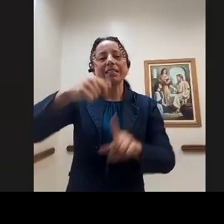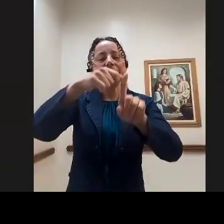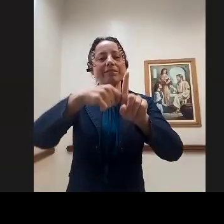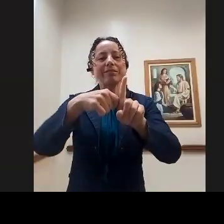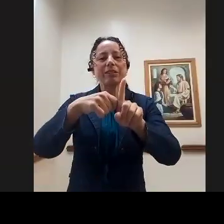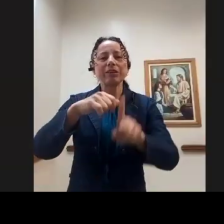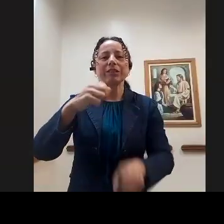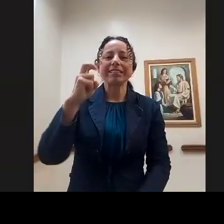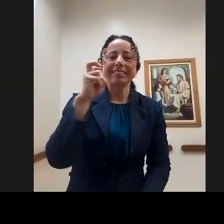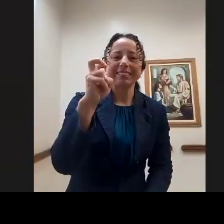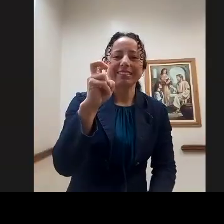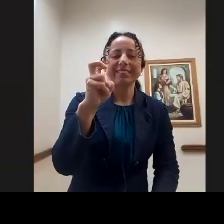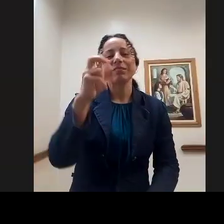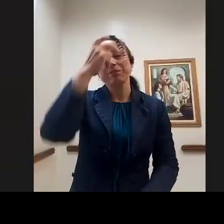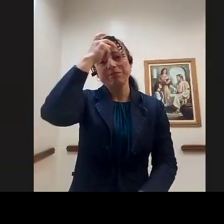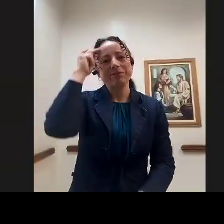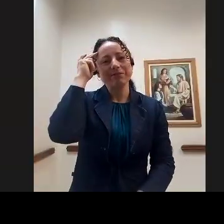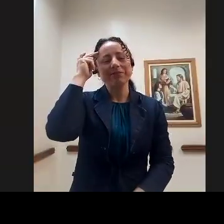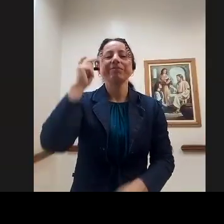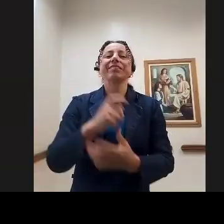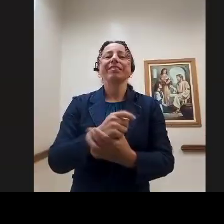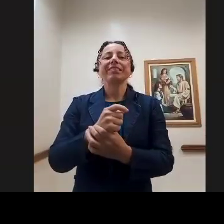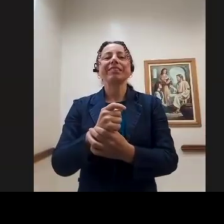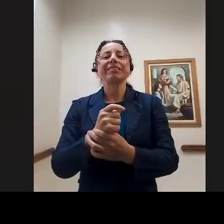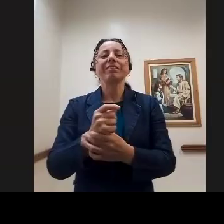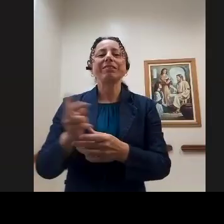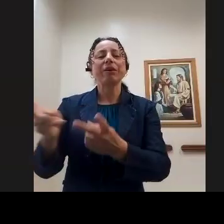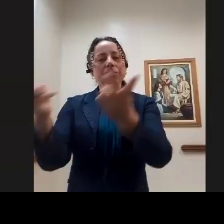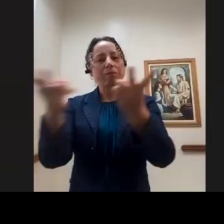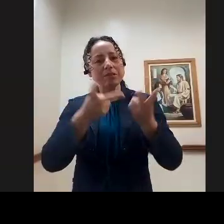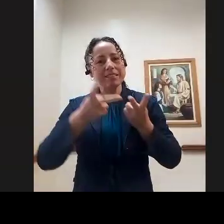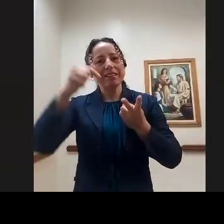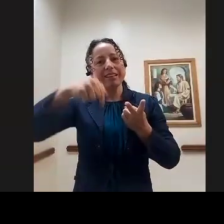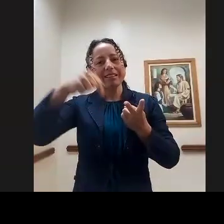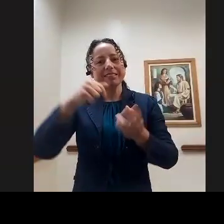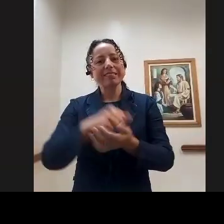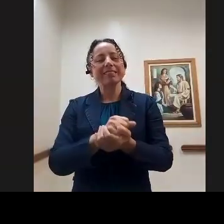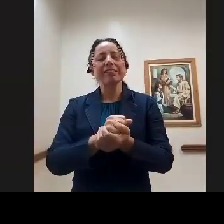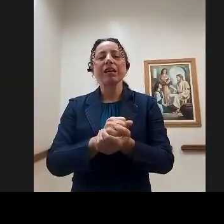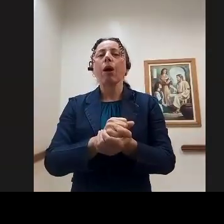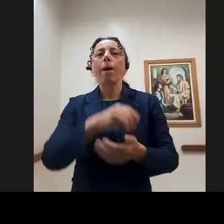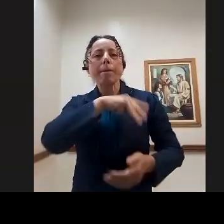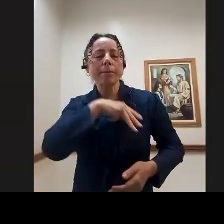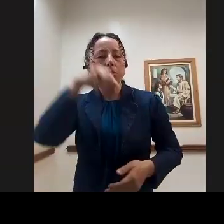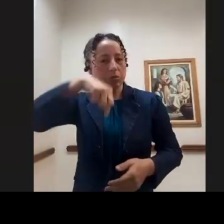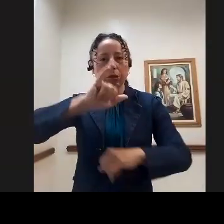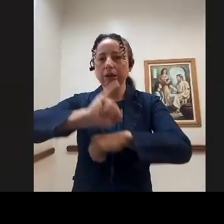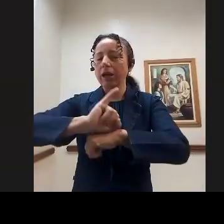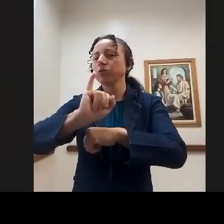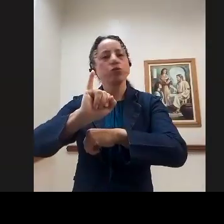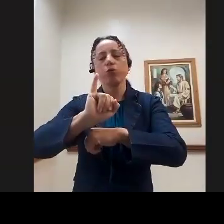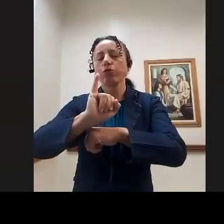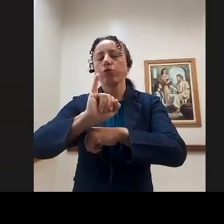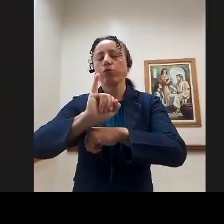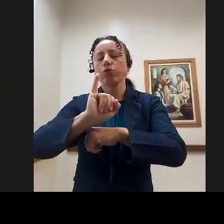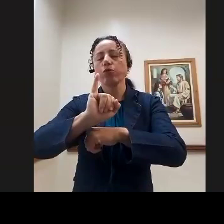dentro de casa, visitantes. E eles não são da igreja, mas são familiares nossos. E foi muito,